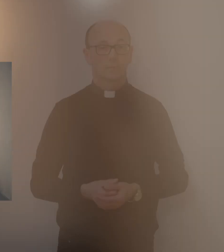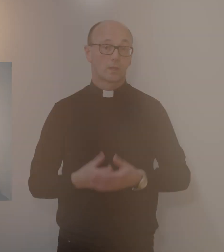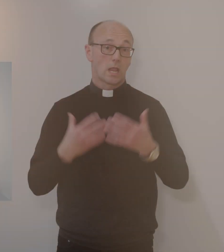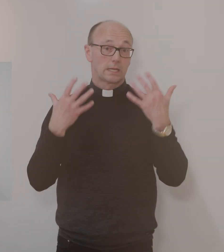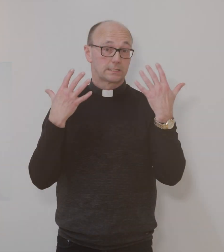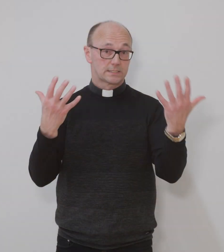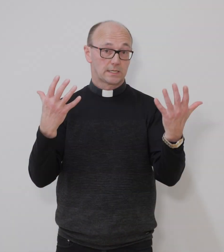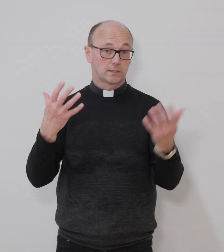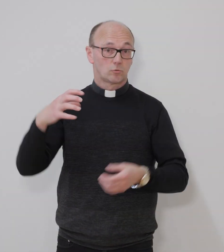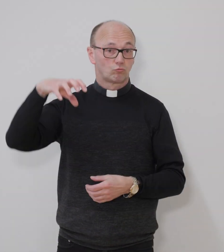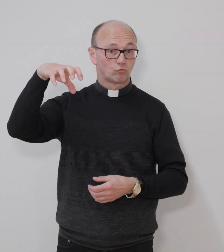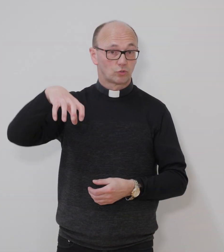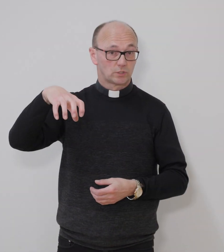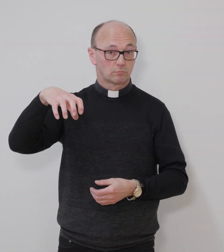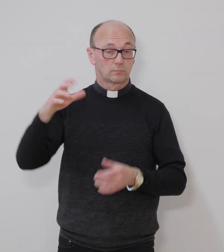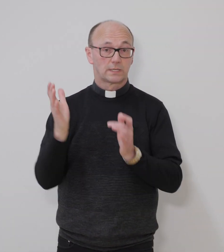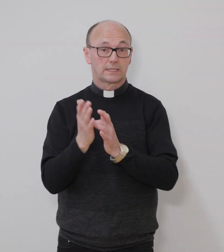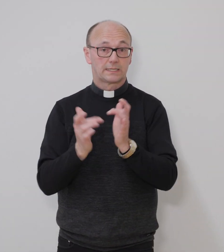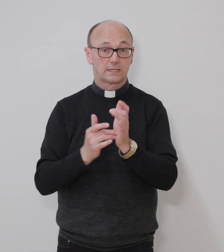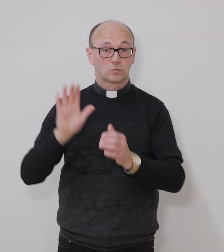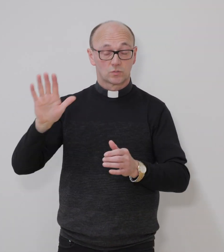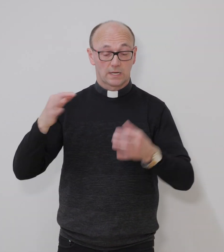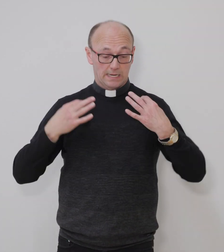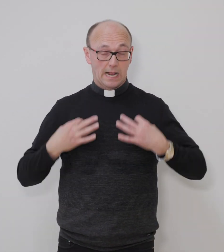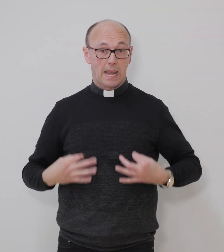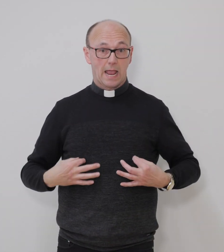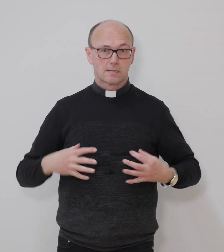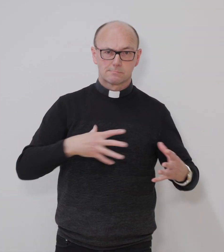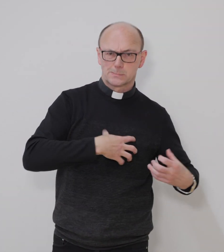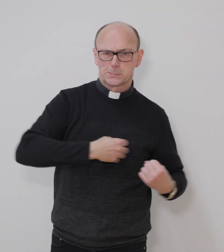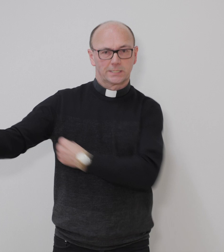10. Station. Jesus wird seiner Kleider beraubt.